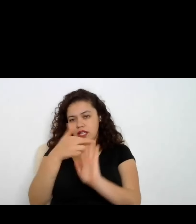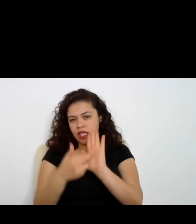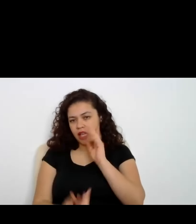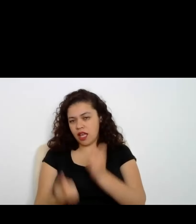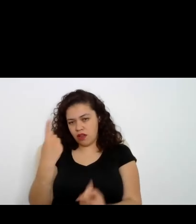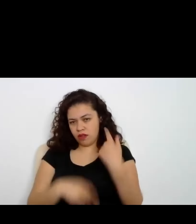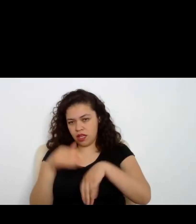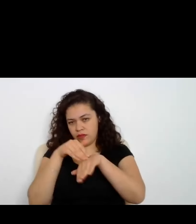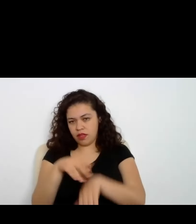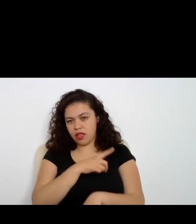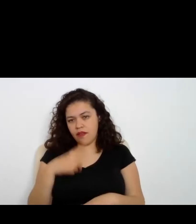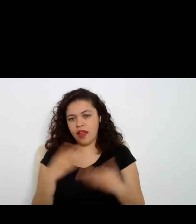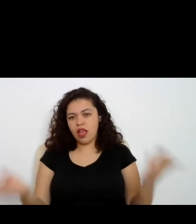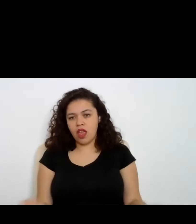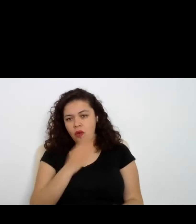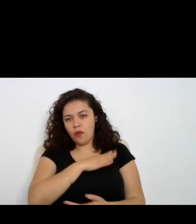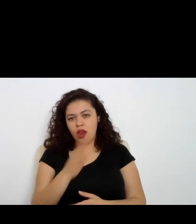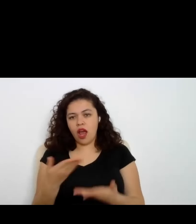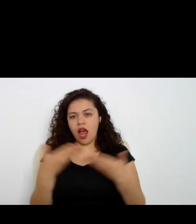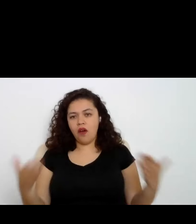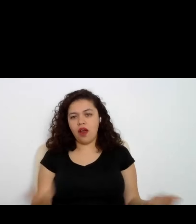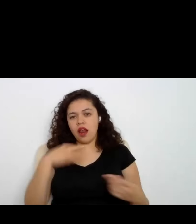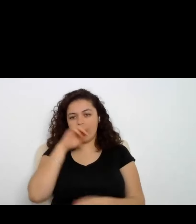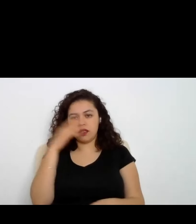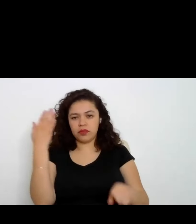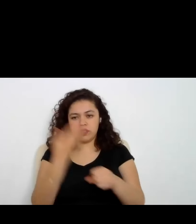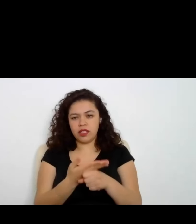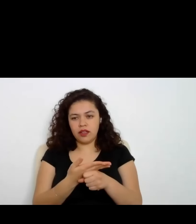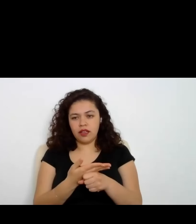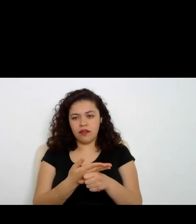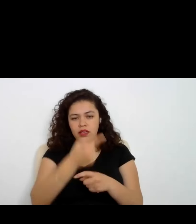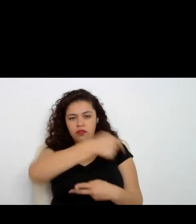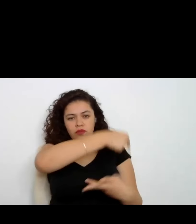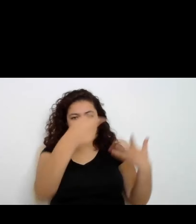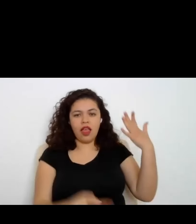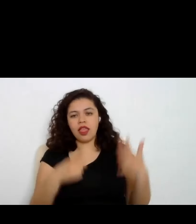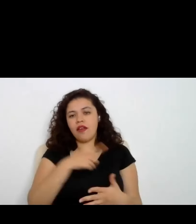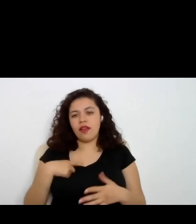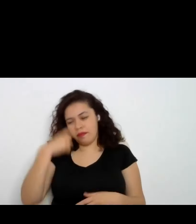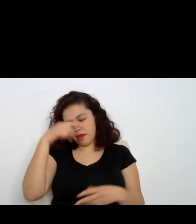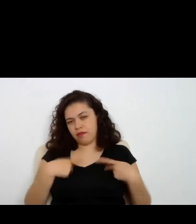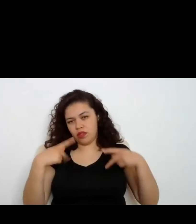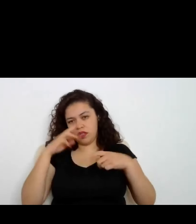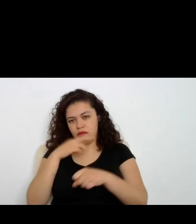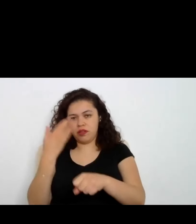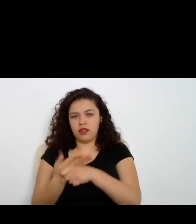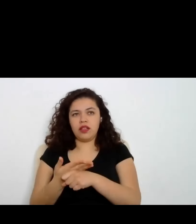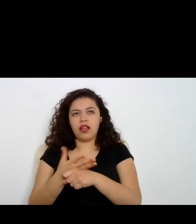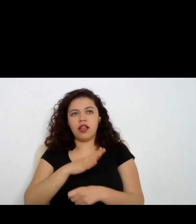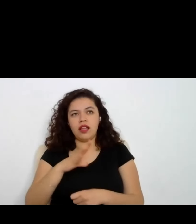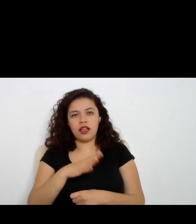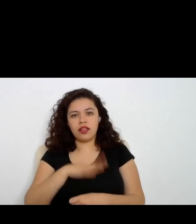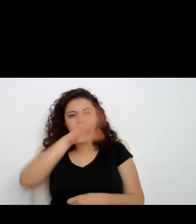Bueno, ahora vamos a ver cuáles son las responsabilidades que tienen los responsables. Bueno, pues